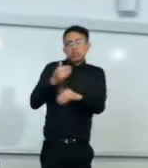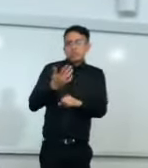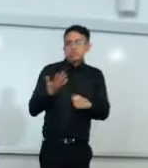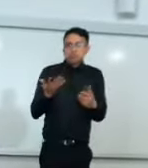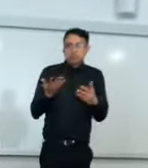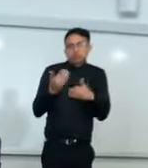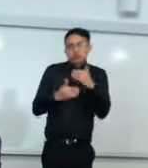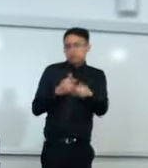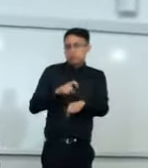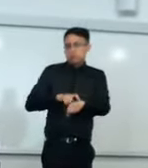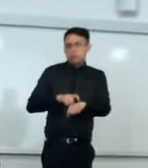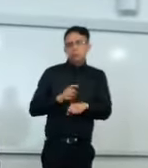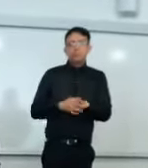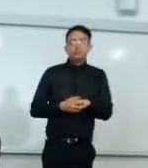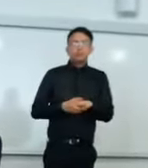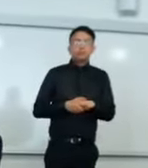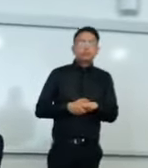punto.